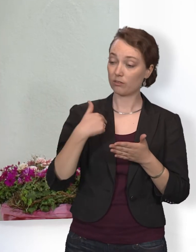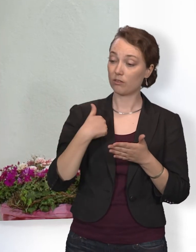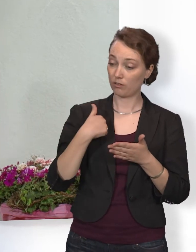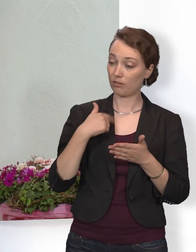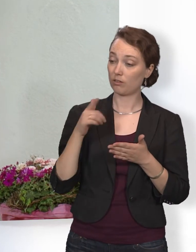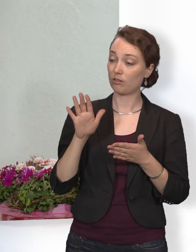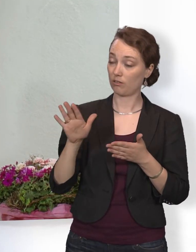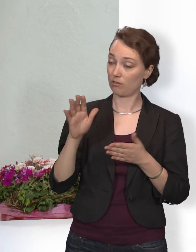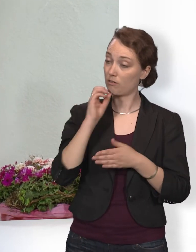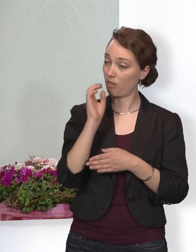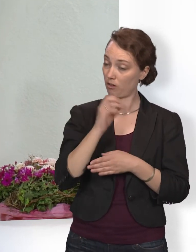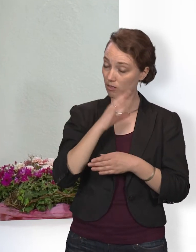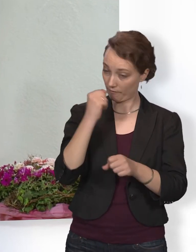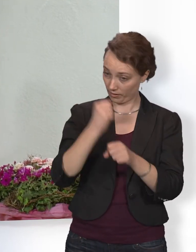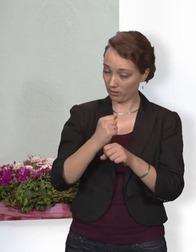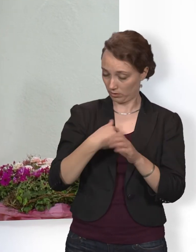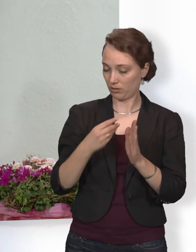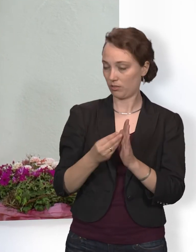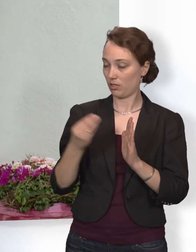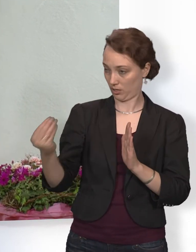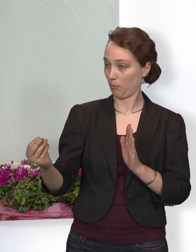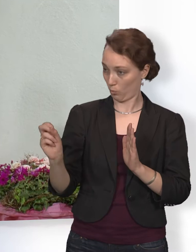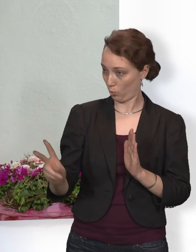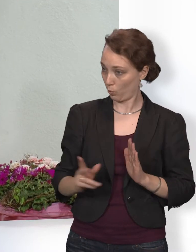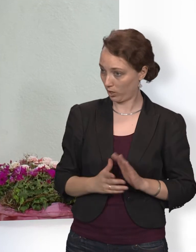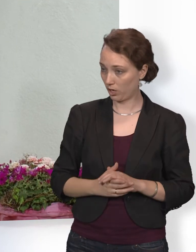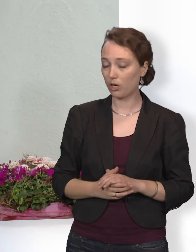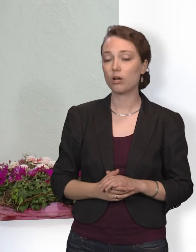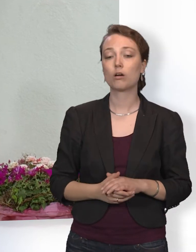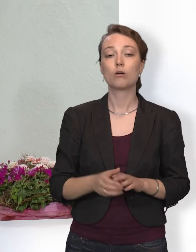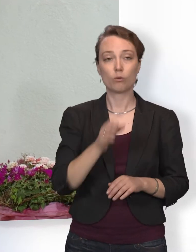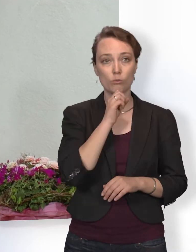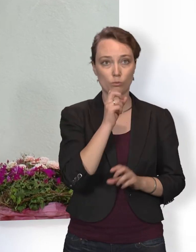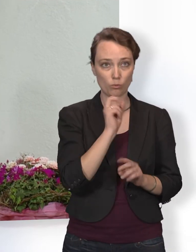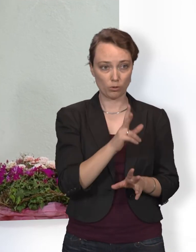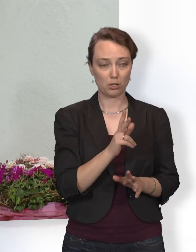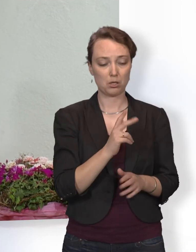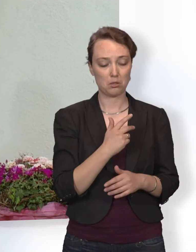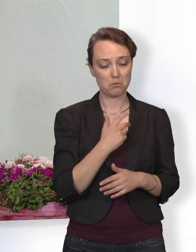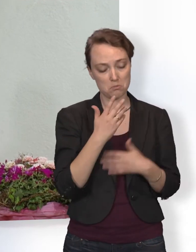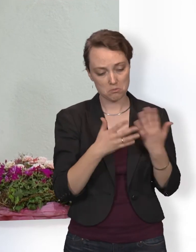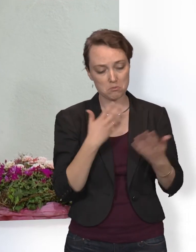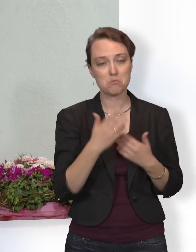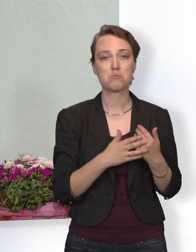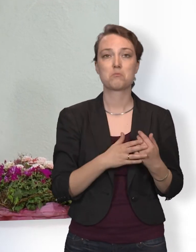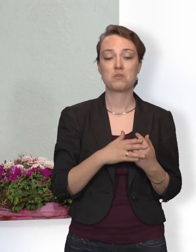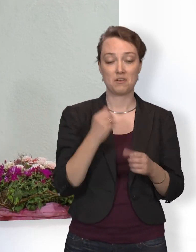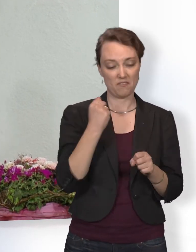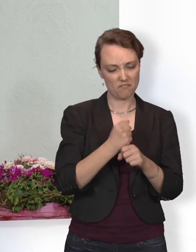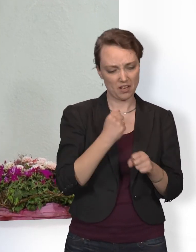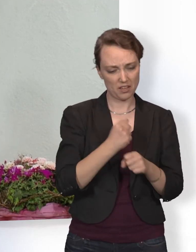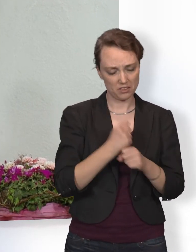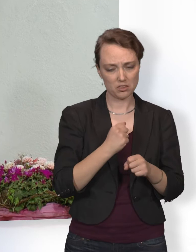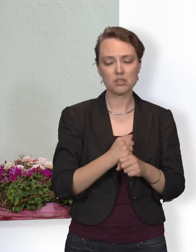wenn deine Anklage fertig ist. Endlich war er soweit und Jakob trat zu ihm hin und